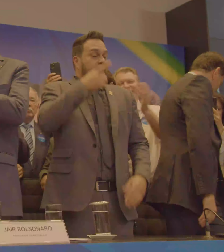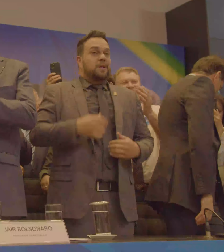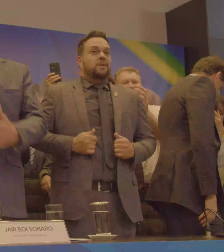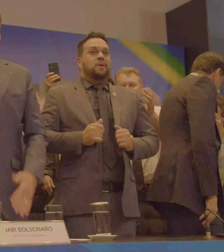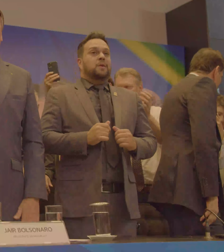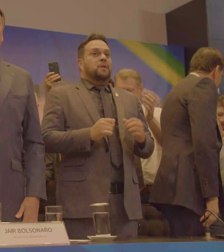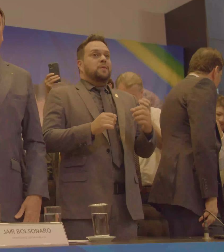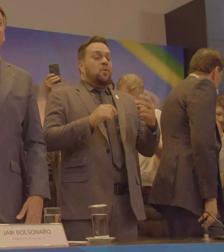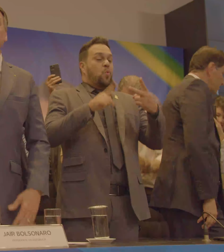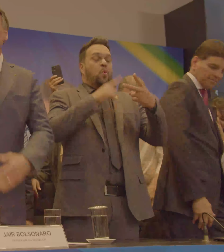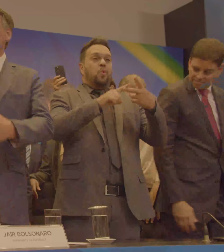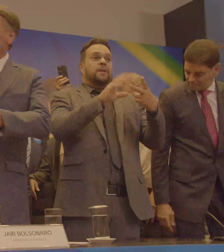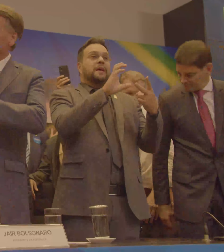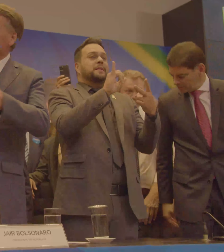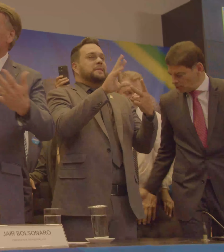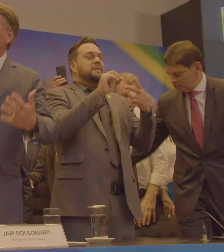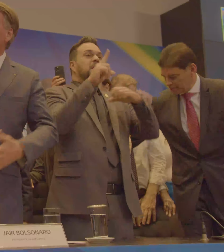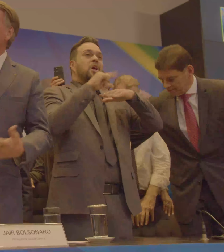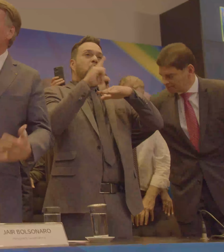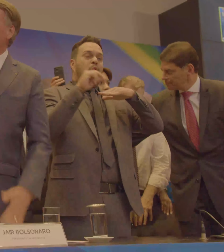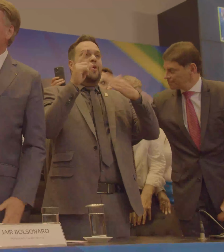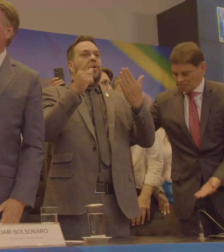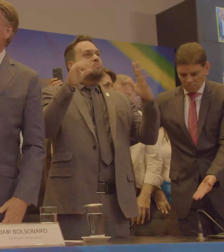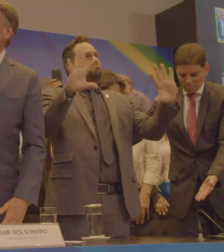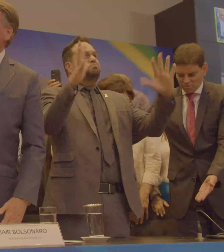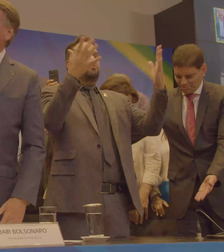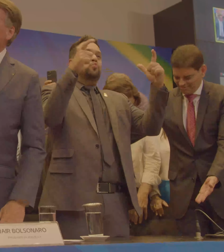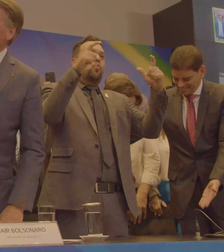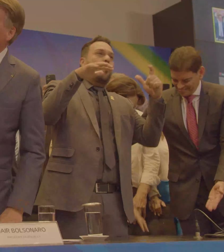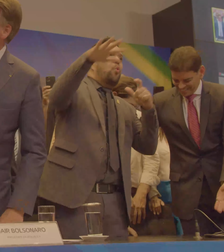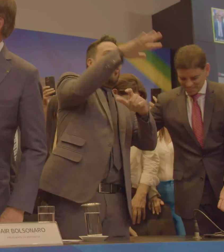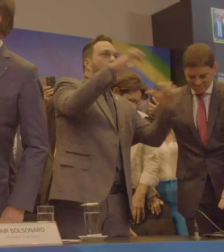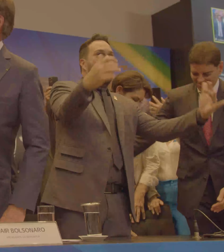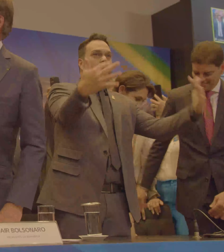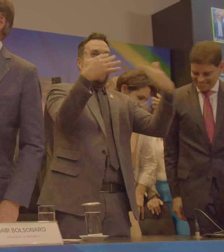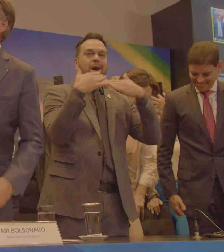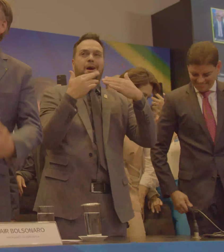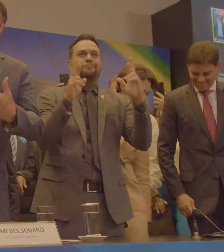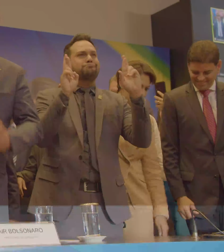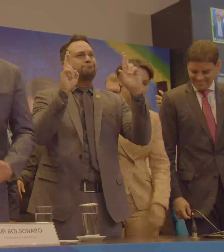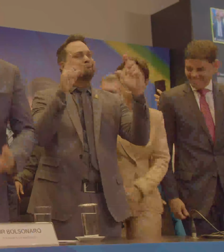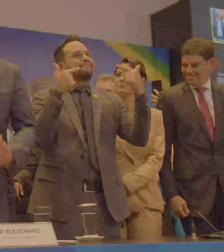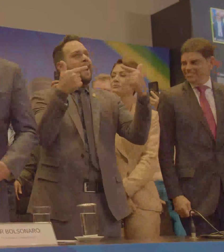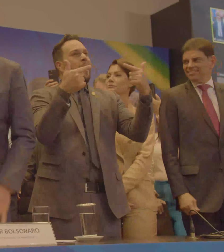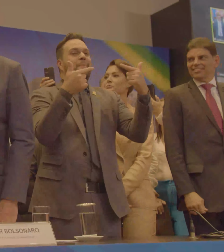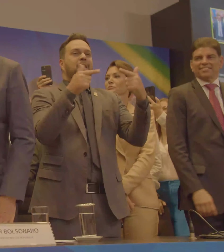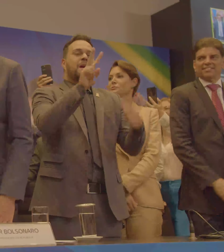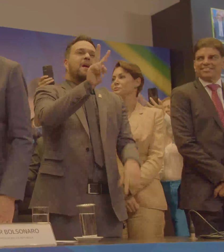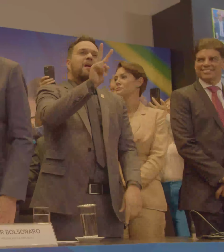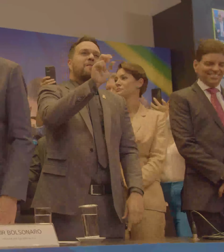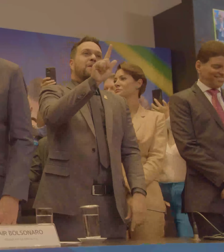Outra pro Ciro. Ciro, nesse clima, nesse ambiente, ainda bem que o Valdemar não tá aqui. Mas que dá uma vontade de voltar,